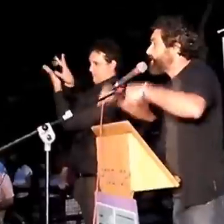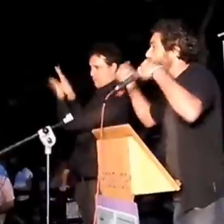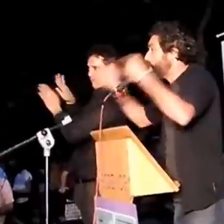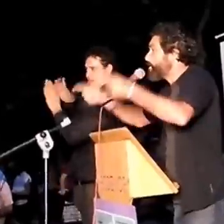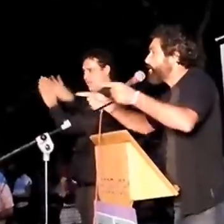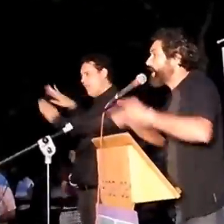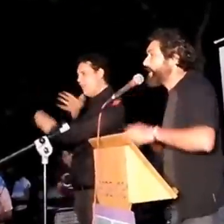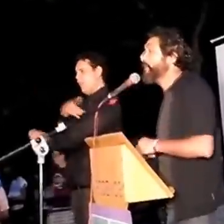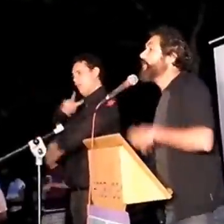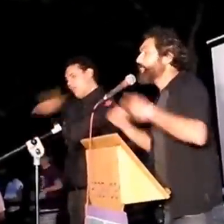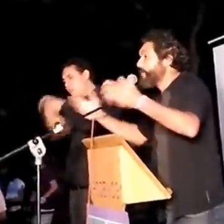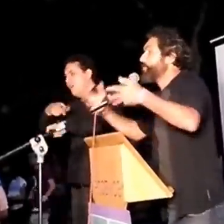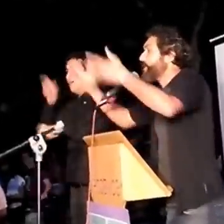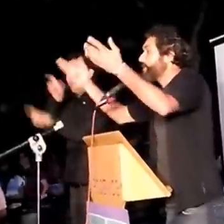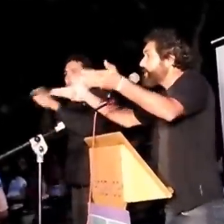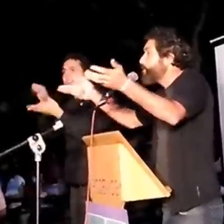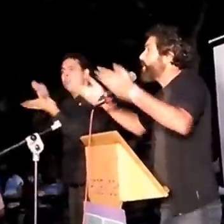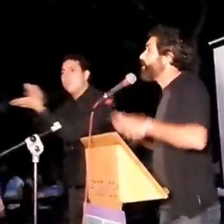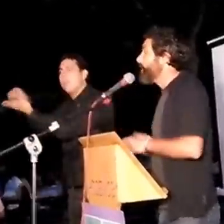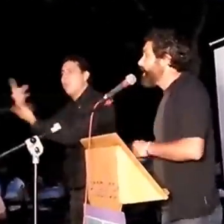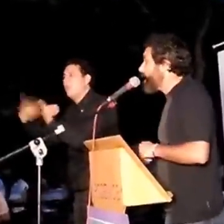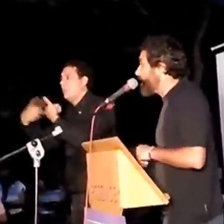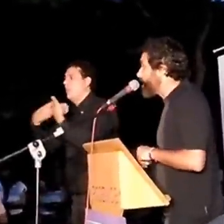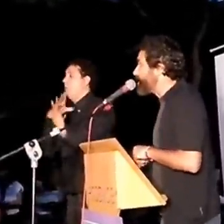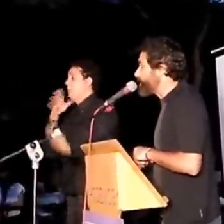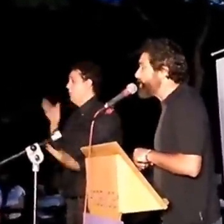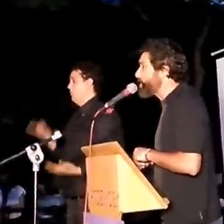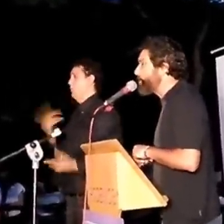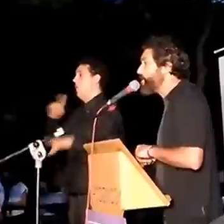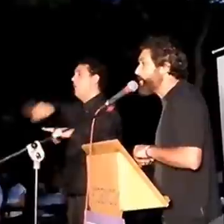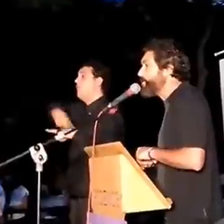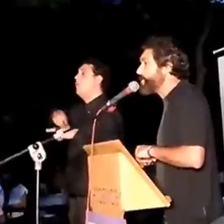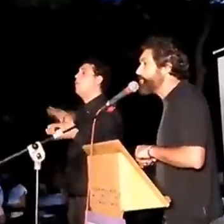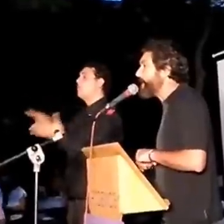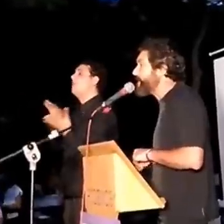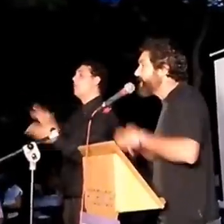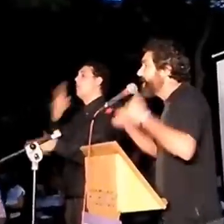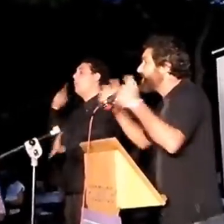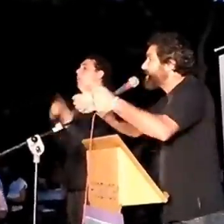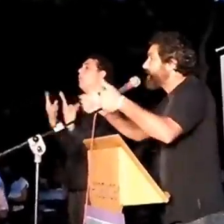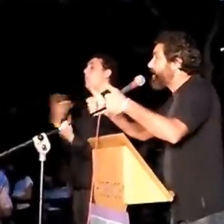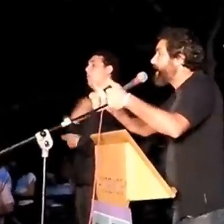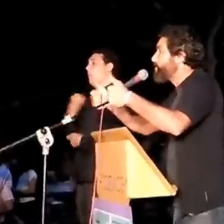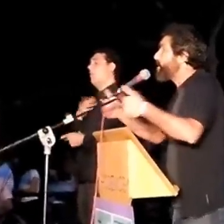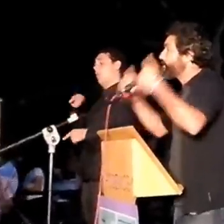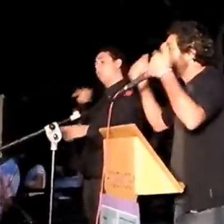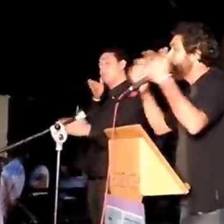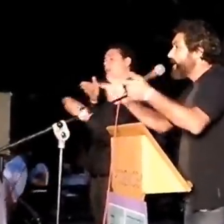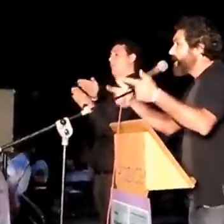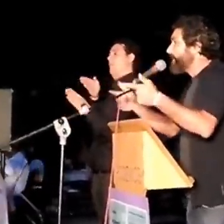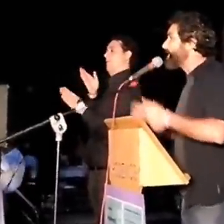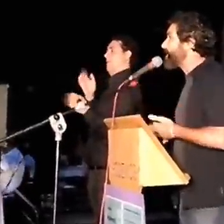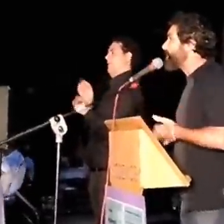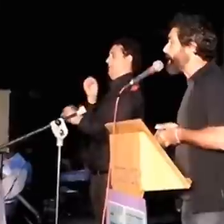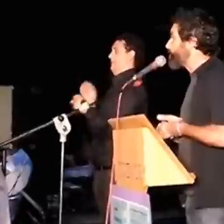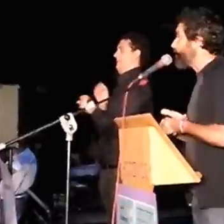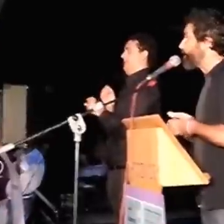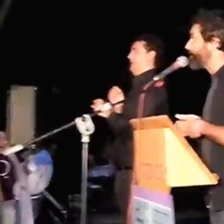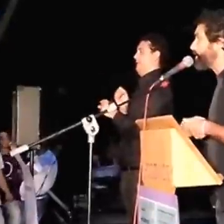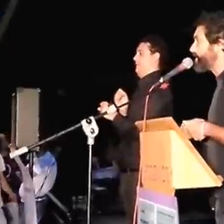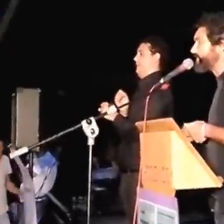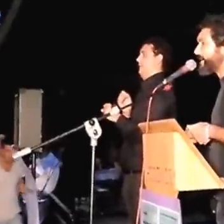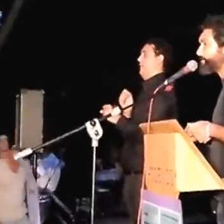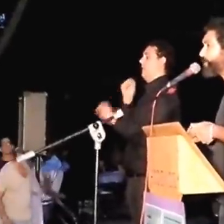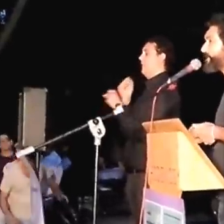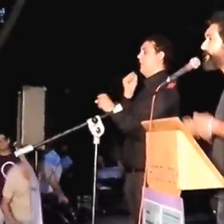con participación ciudadana. Bueno, pues el círculo de servicios públicos municipales está trabajando eso, está trabajando